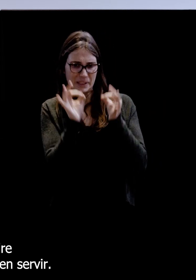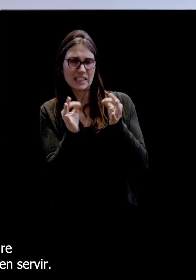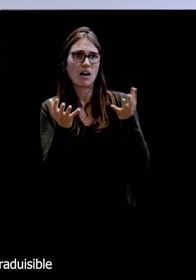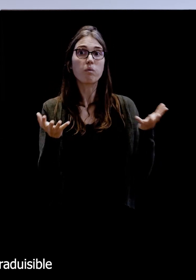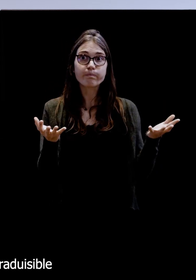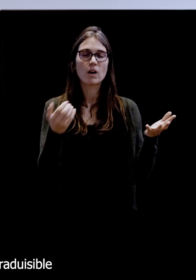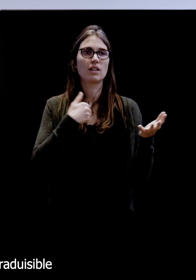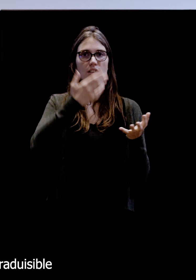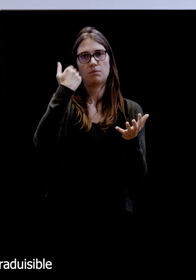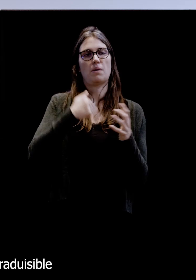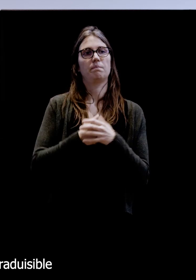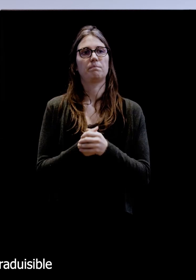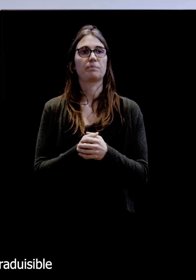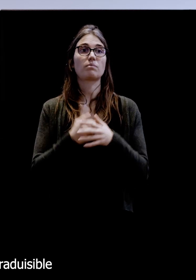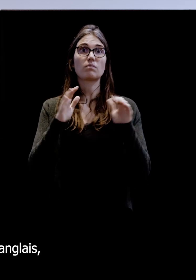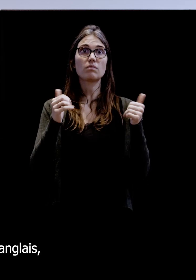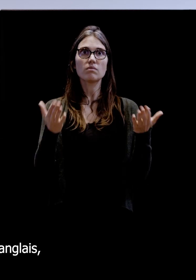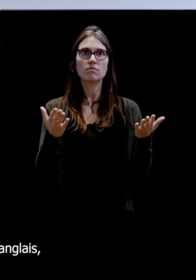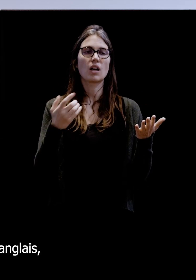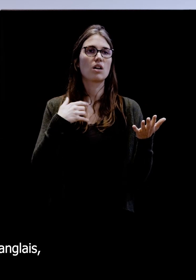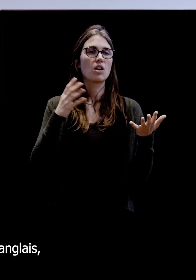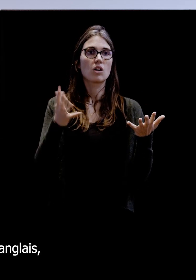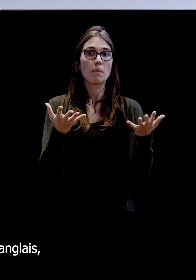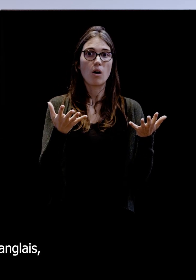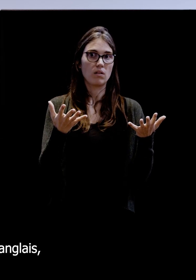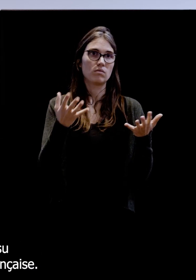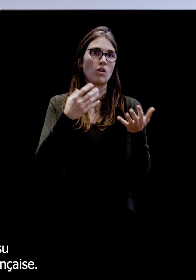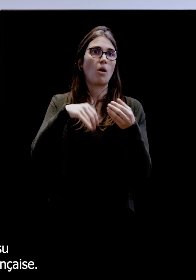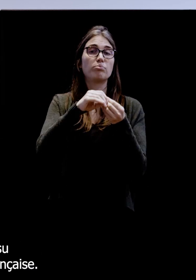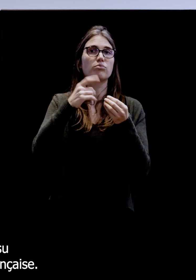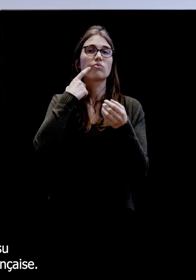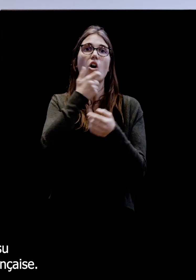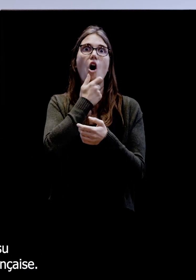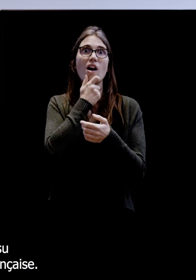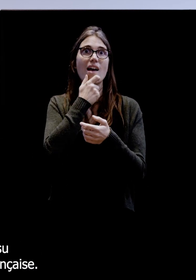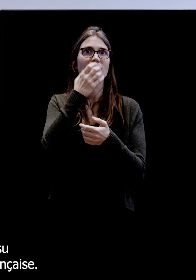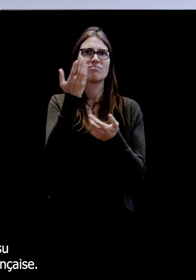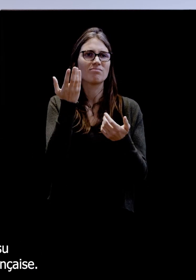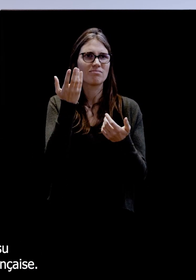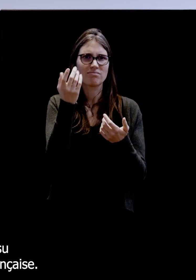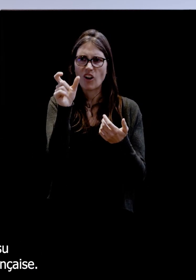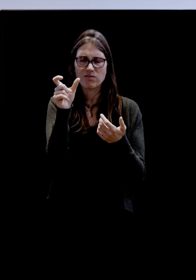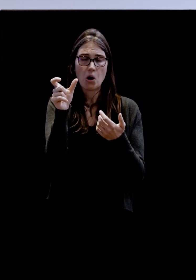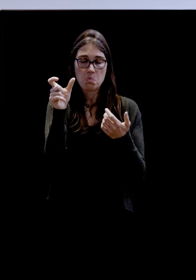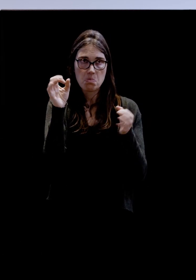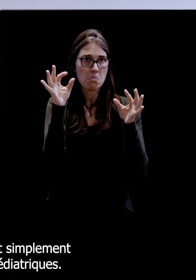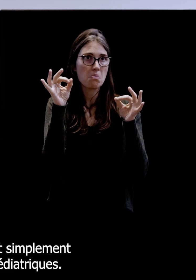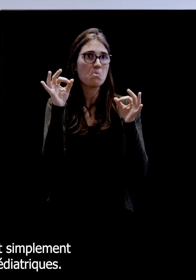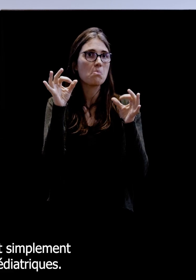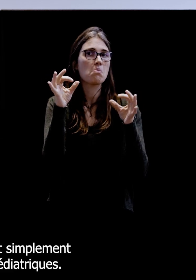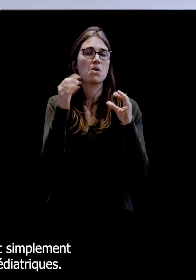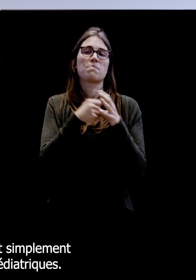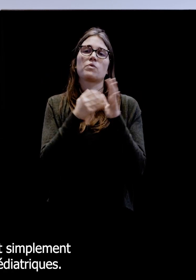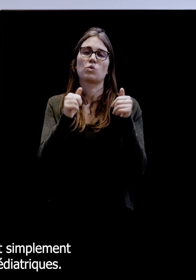de s'en servir, sur le temps qu'il était intraduisible, parce qu'orality en anglais, ça n'existe pas. C'était un mot issu de la psychanalyse française.